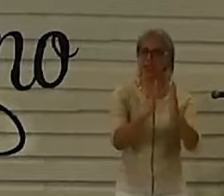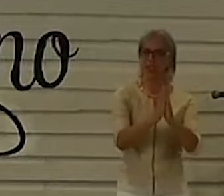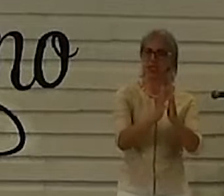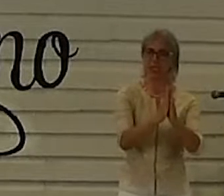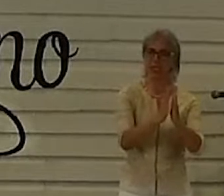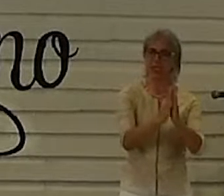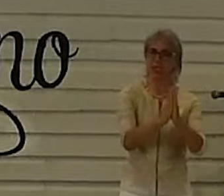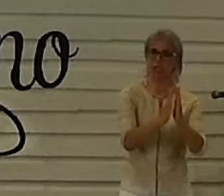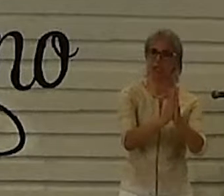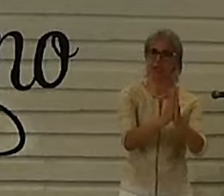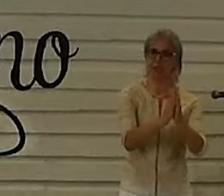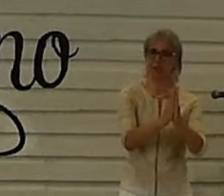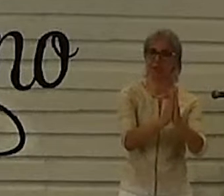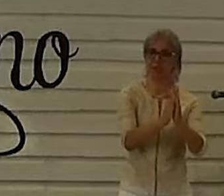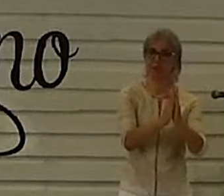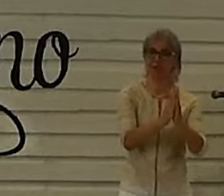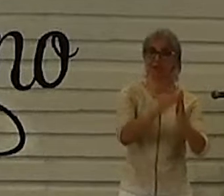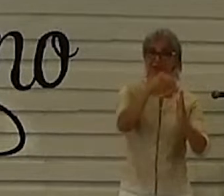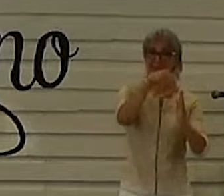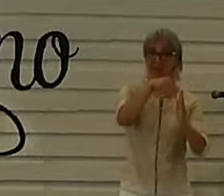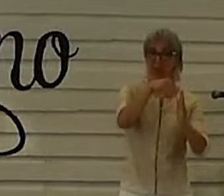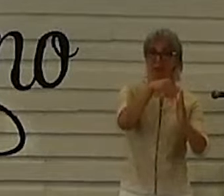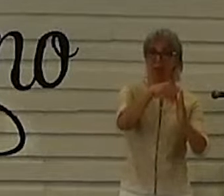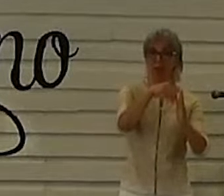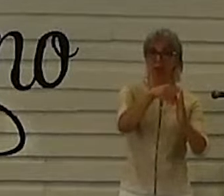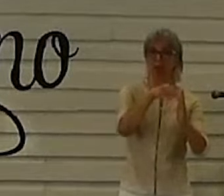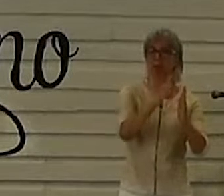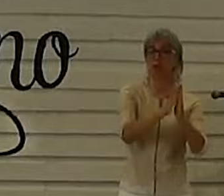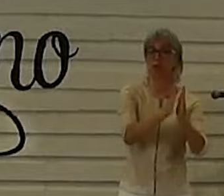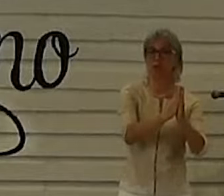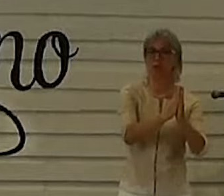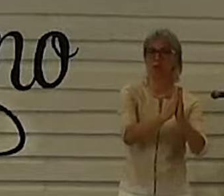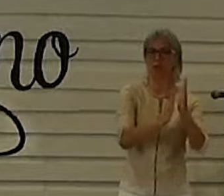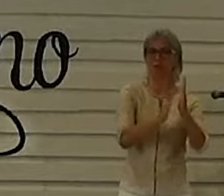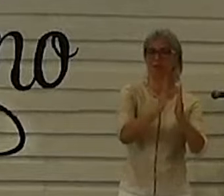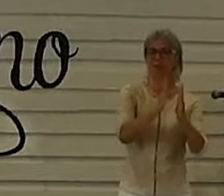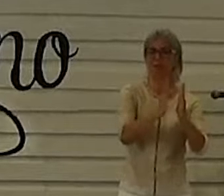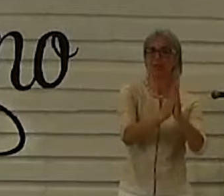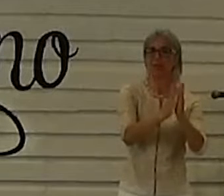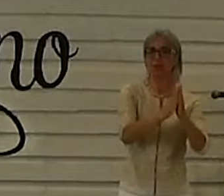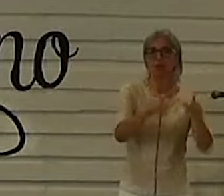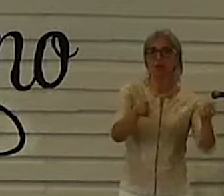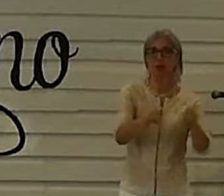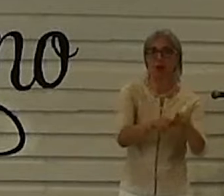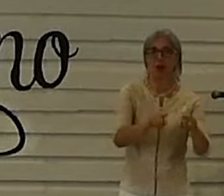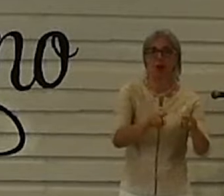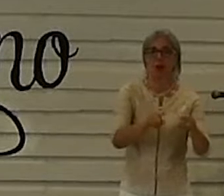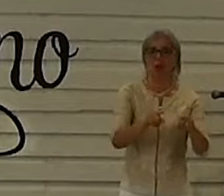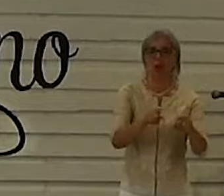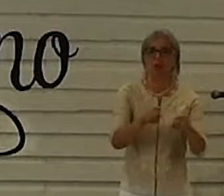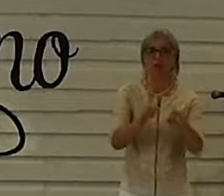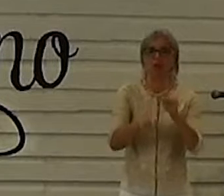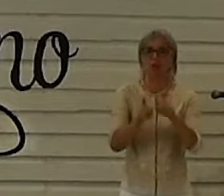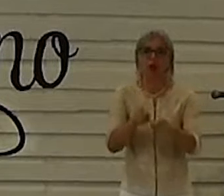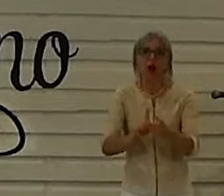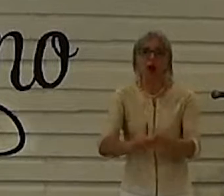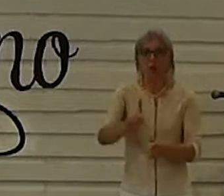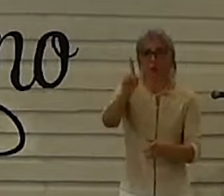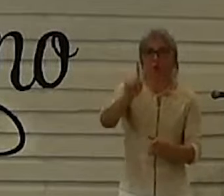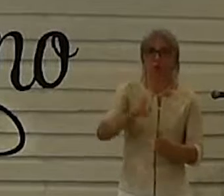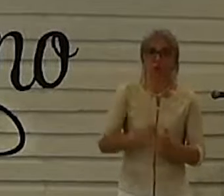rispecchia i membri di Chiesa. La Chiesa rispecchia te. La Chiesa di Marostica sei